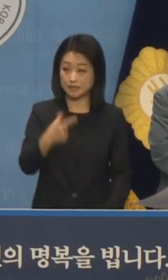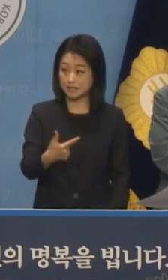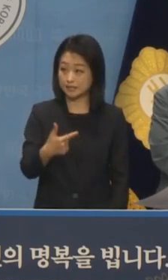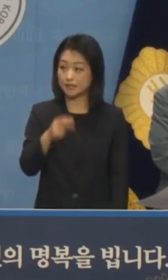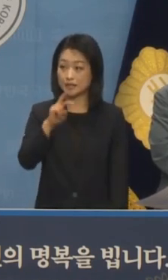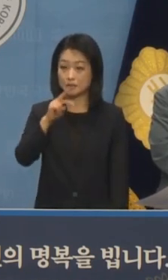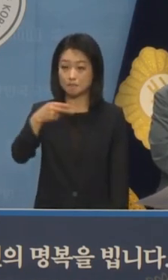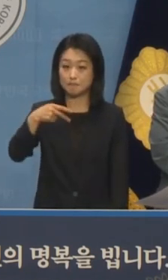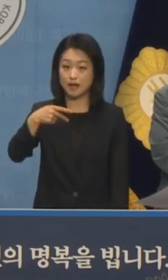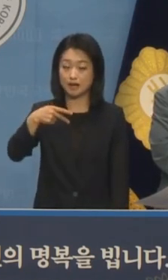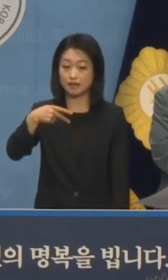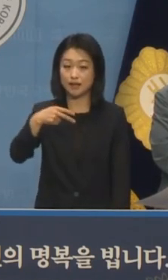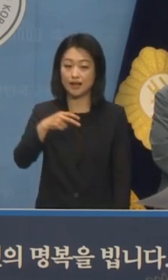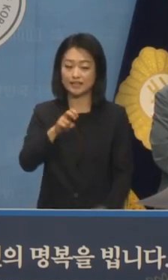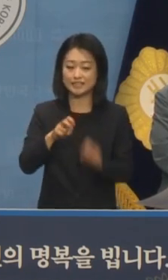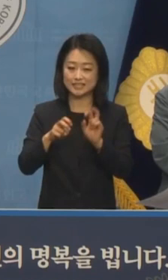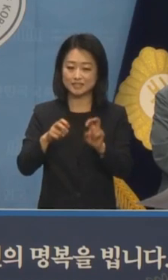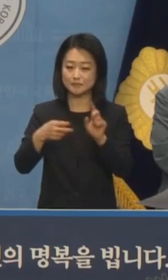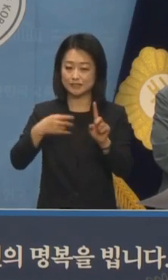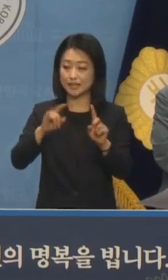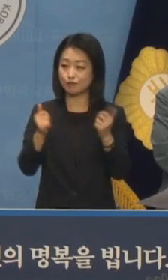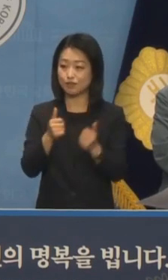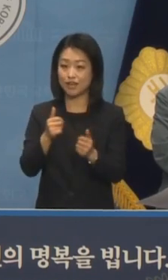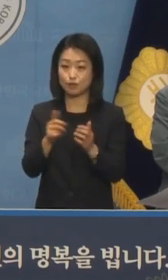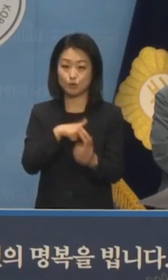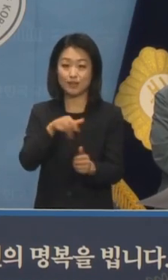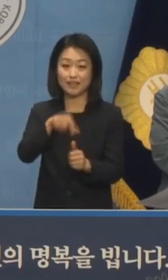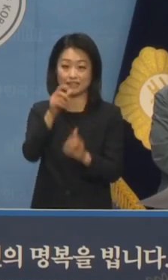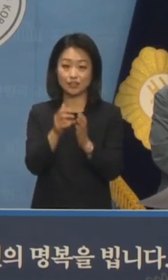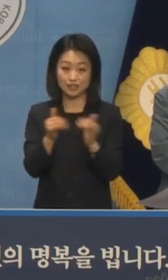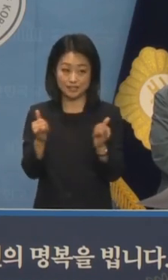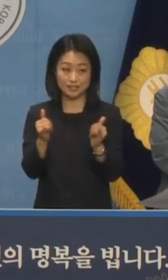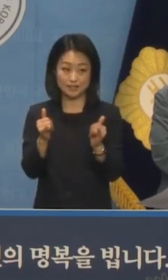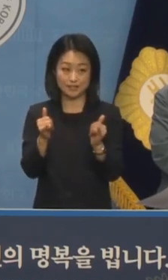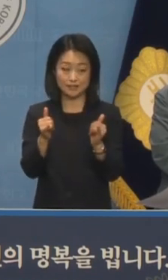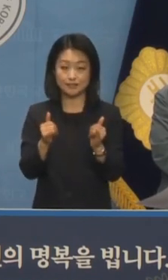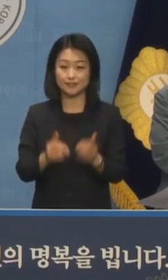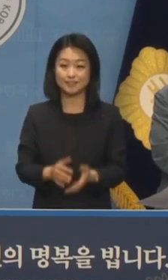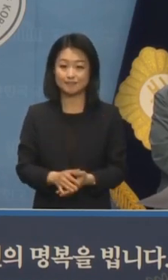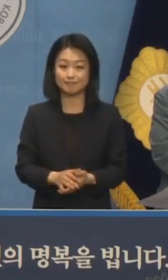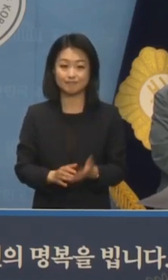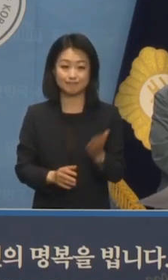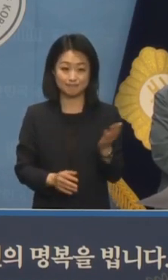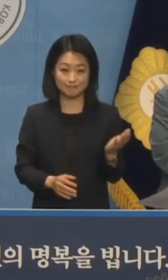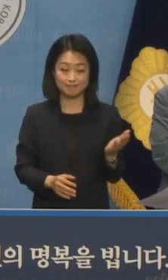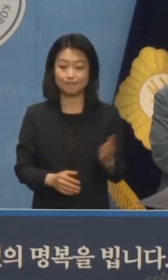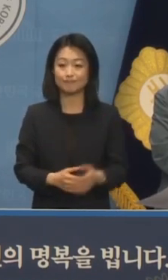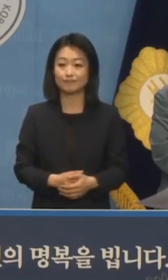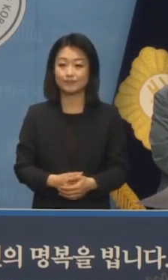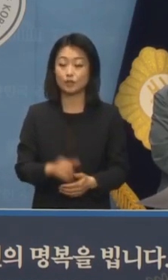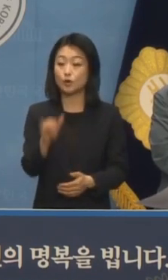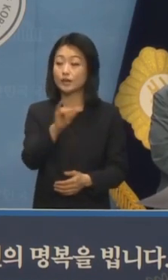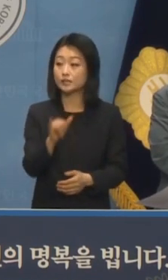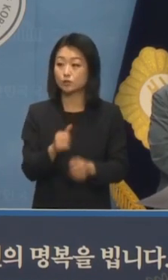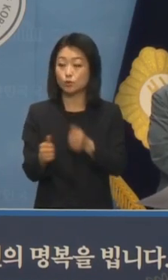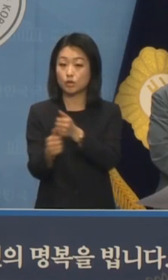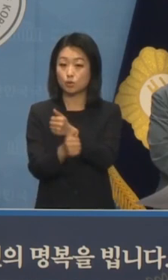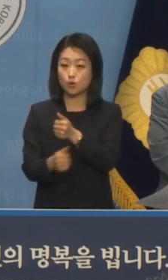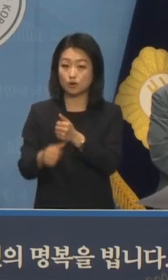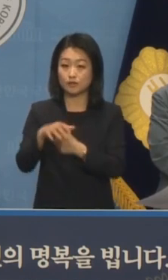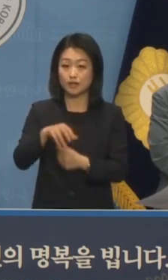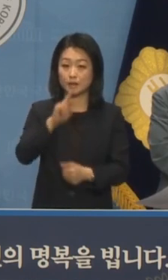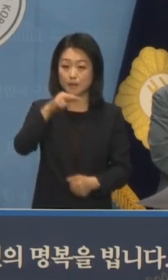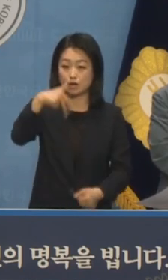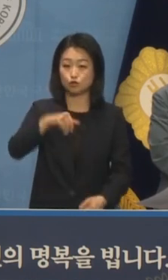오세희 당선인님 오셨습니다. 인사하시죠. 네. 그리고 당에서 을지로위원회